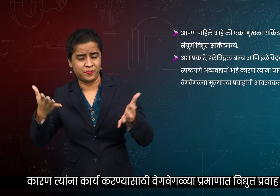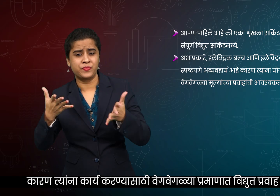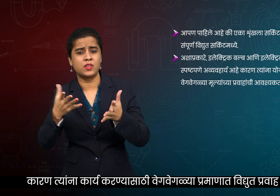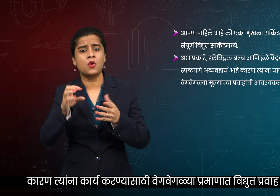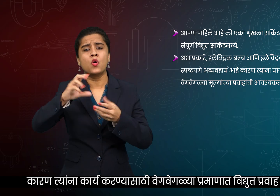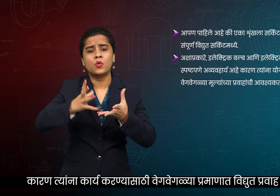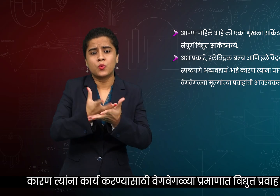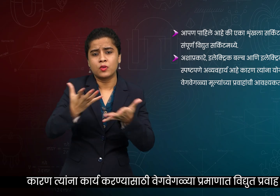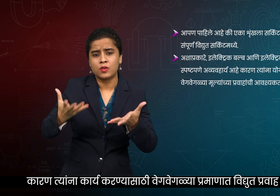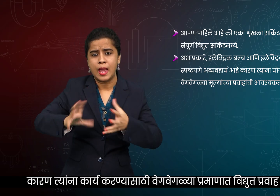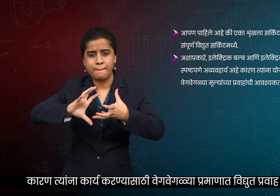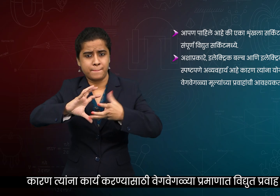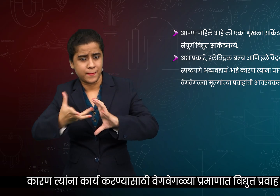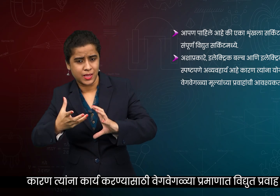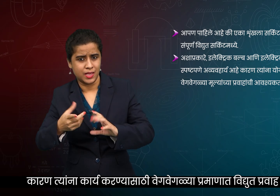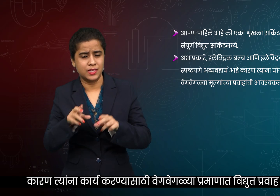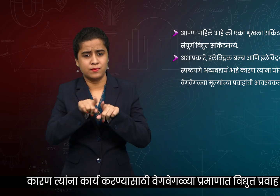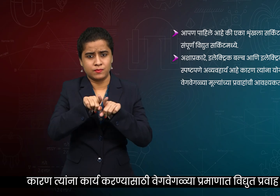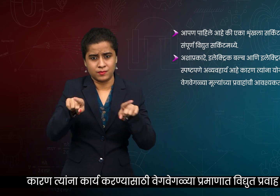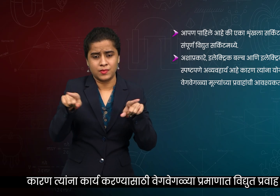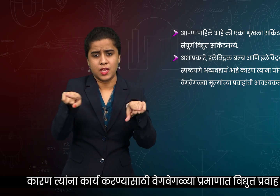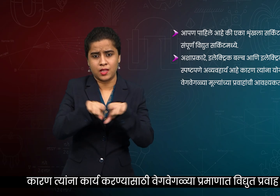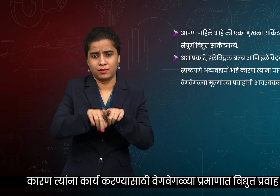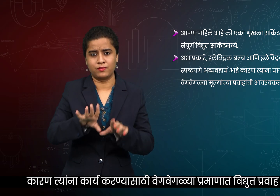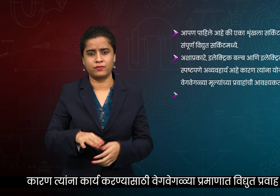प्रमाणात विद्युत प्रवाह आवश्यक असतो.